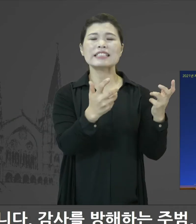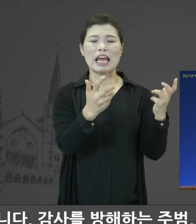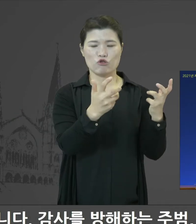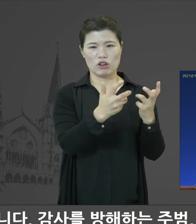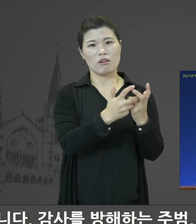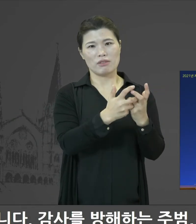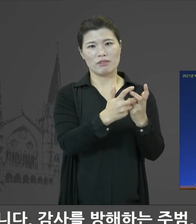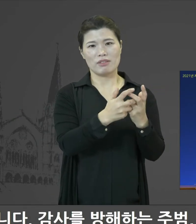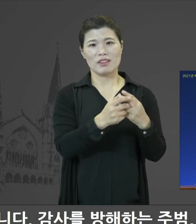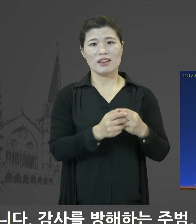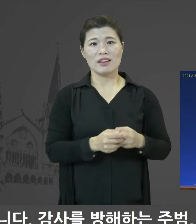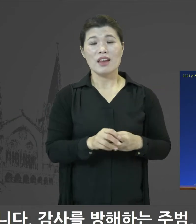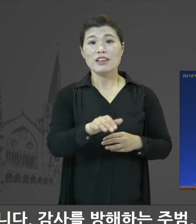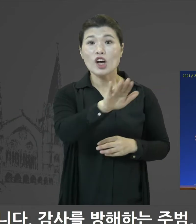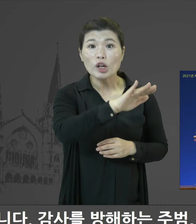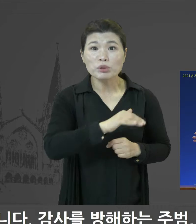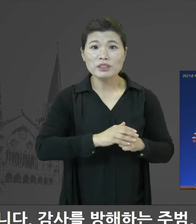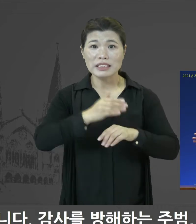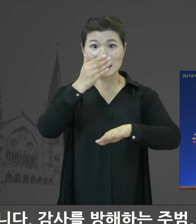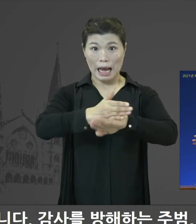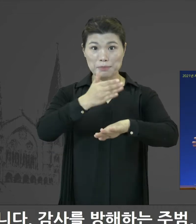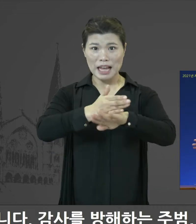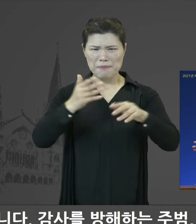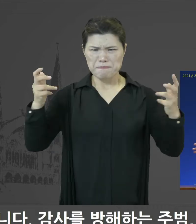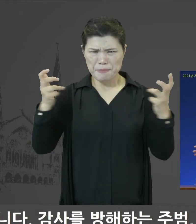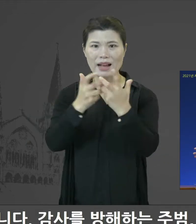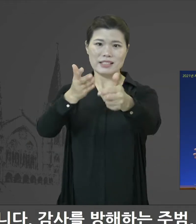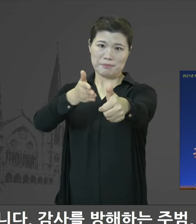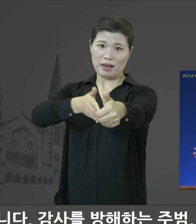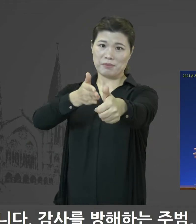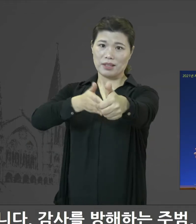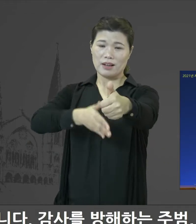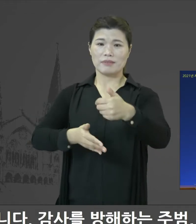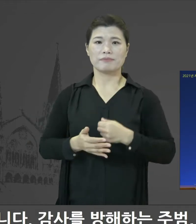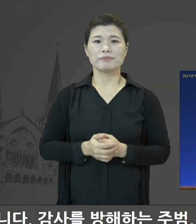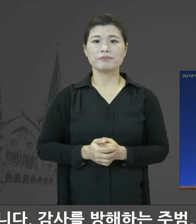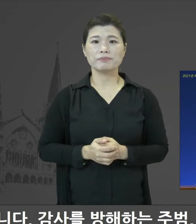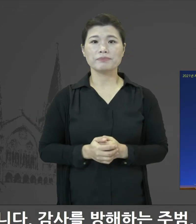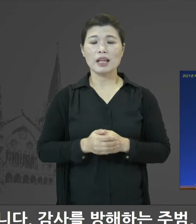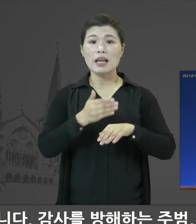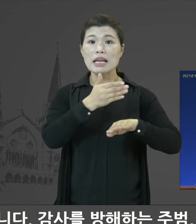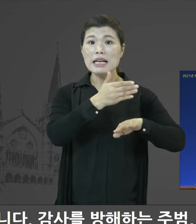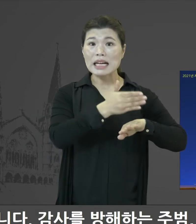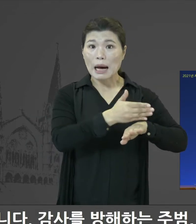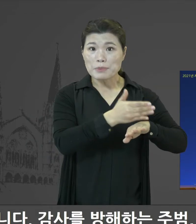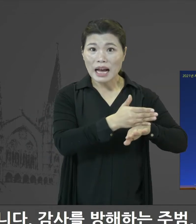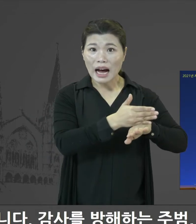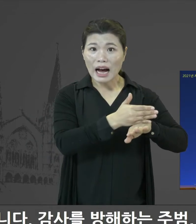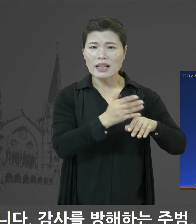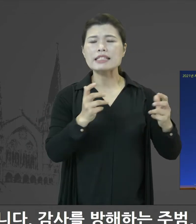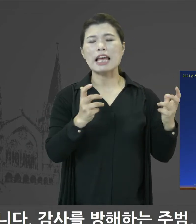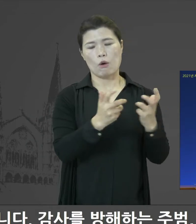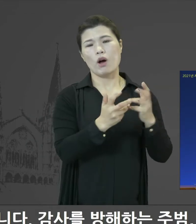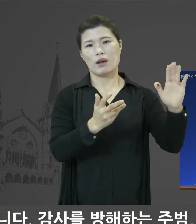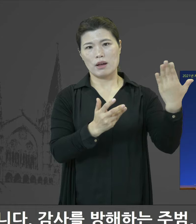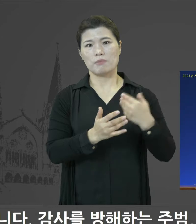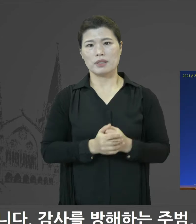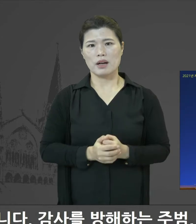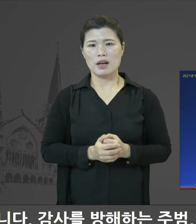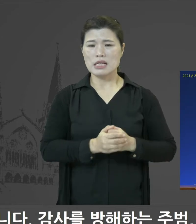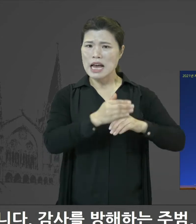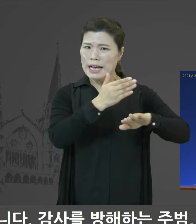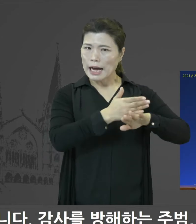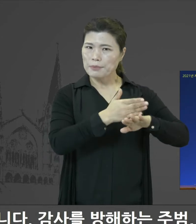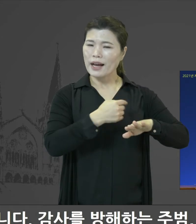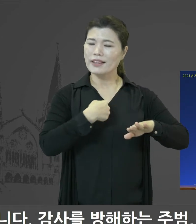여러분 축복하겠습니다. 감사로 채워지시기를 주의 이름으로 축원합니다. 감사는 채워지는 거죠. 감사가 나를